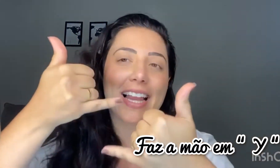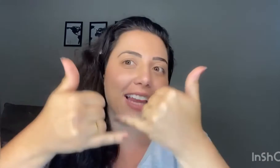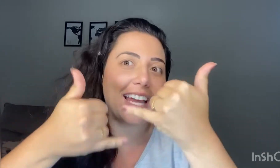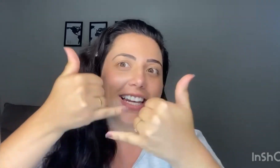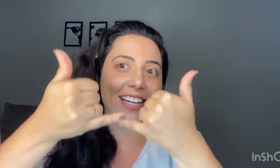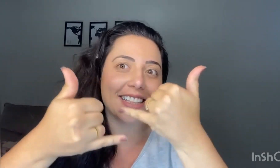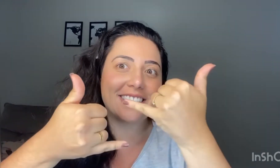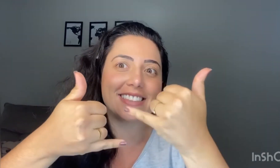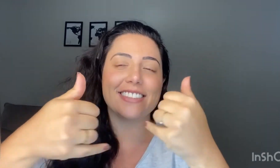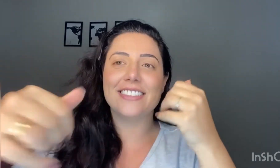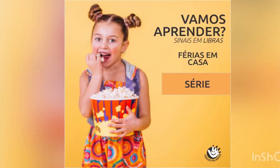Brincadeira.